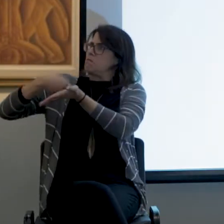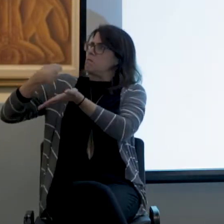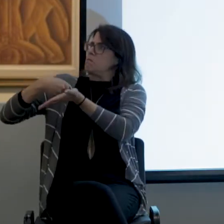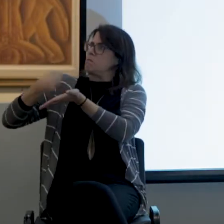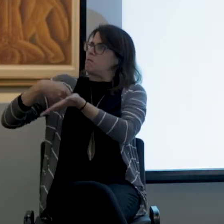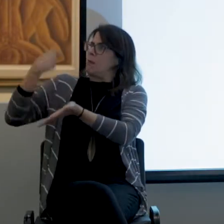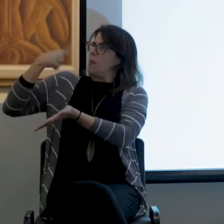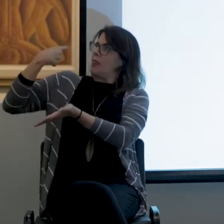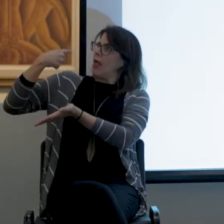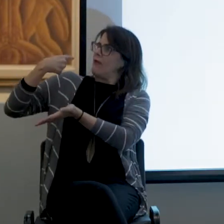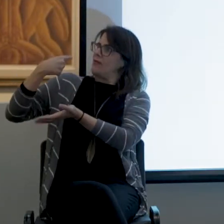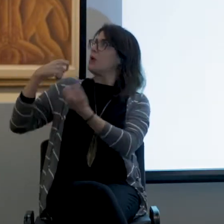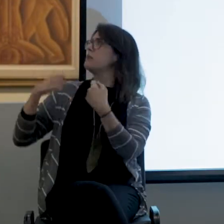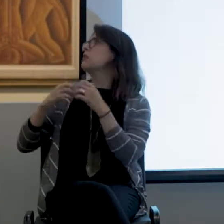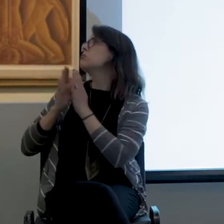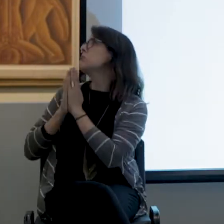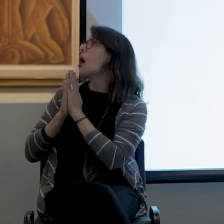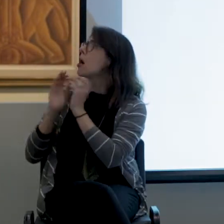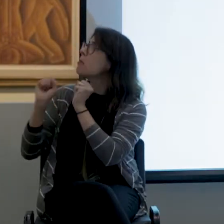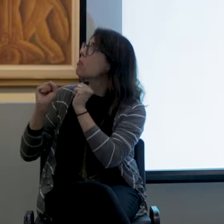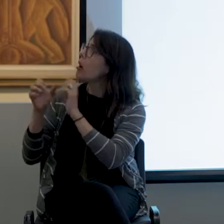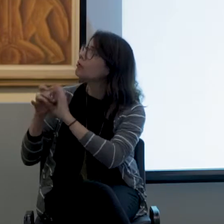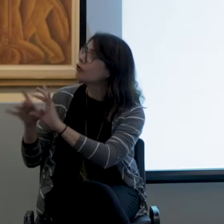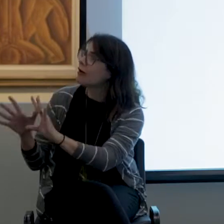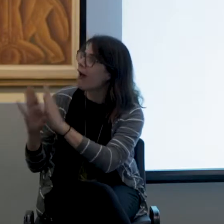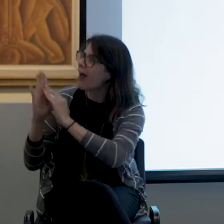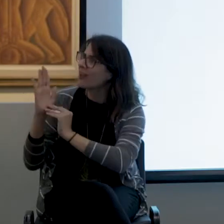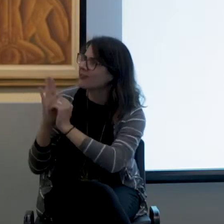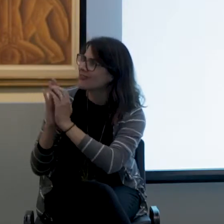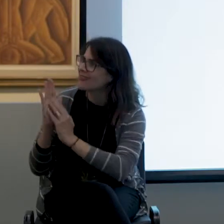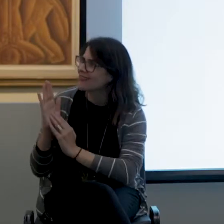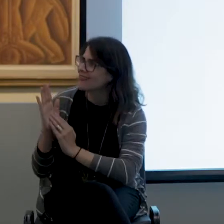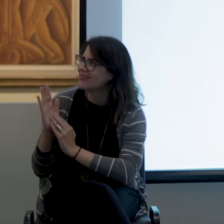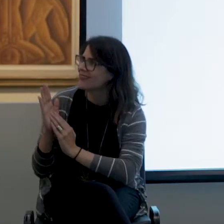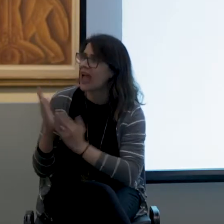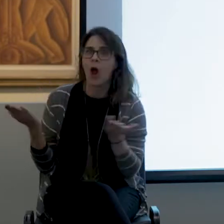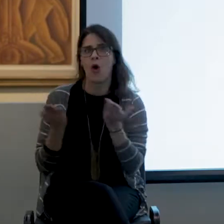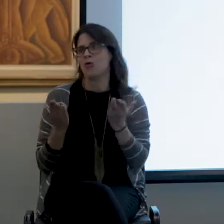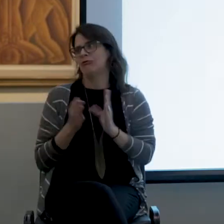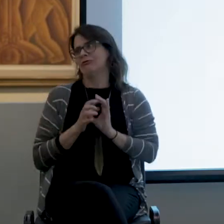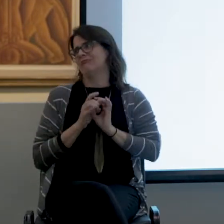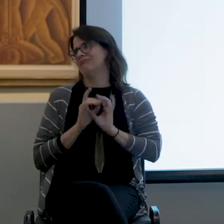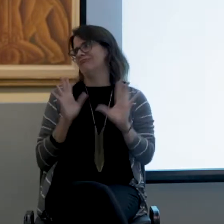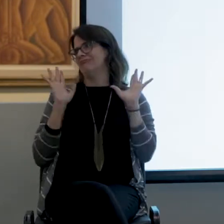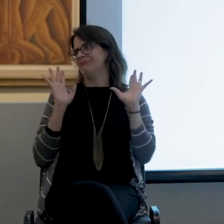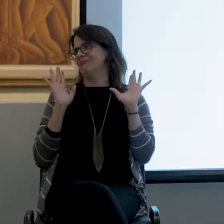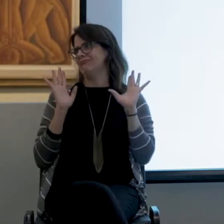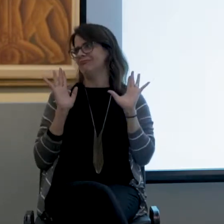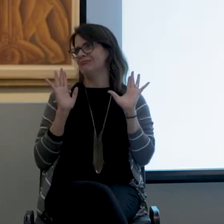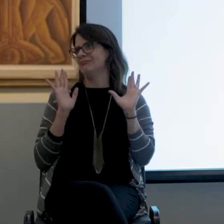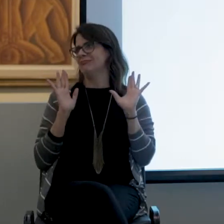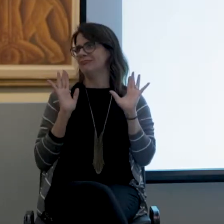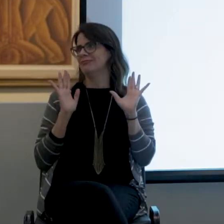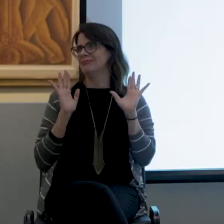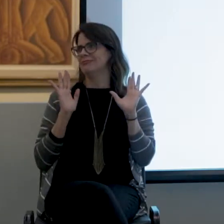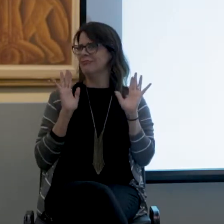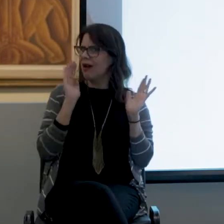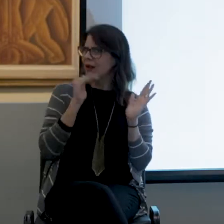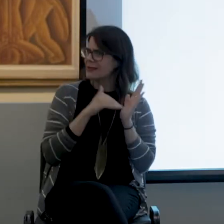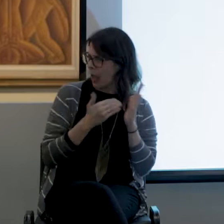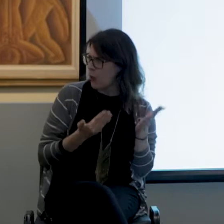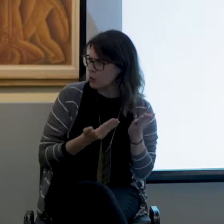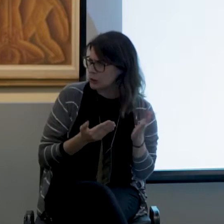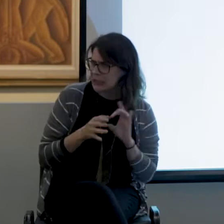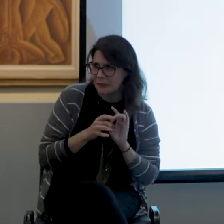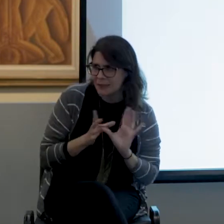determinava. Né? E, nesse sentido, não deixava a arte ganhar sua maioridade nem sua independência. Não. A